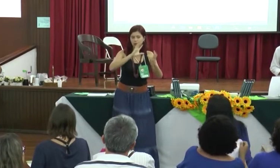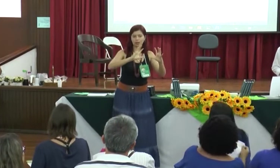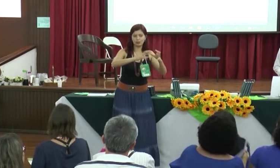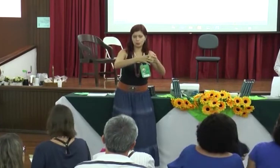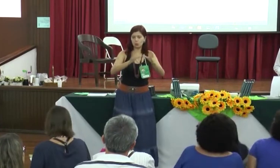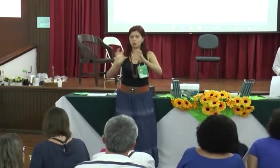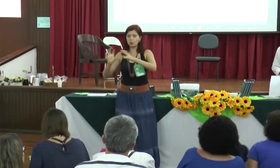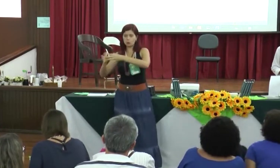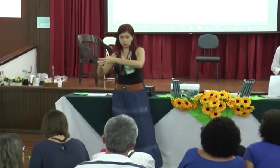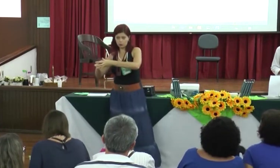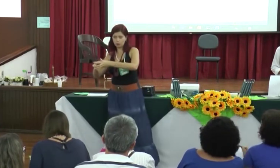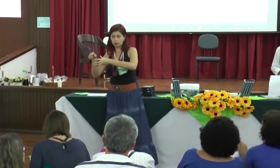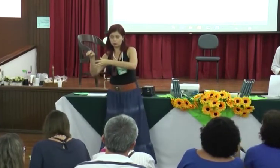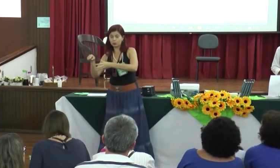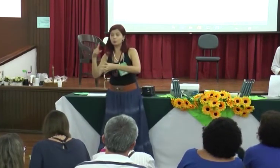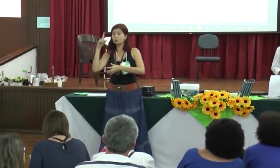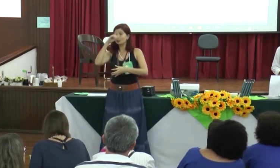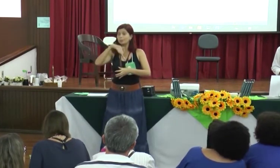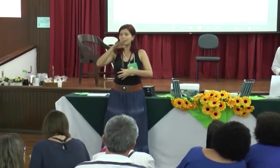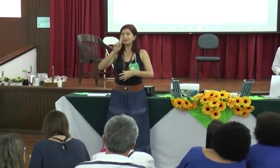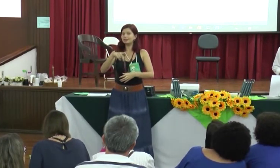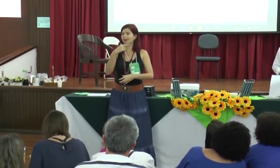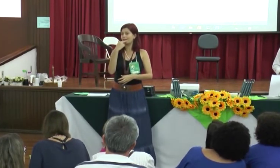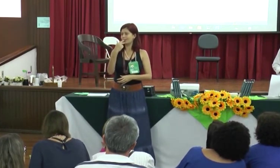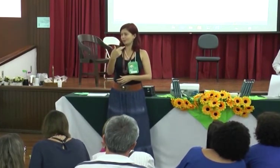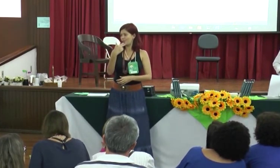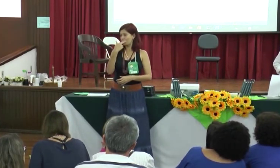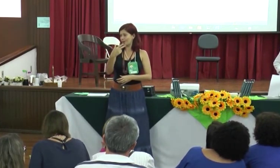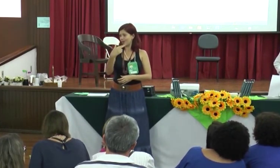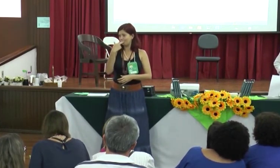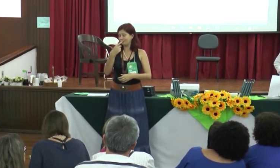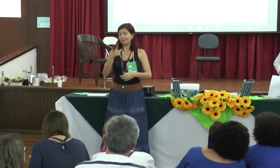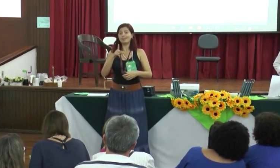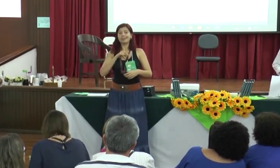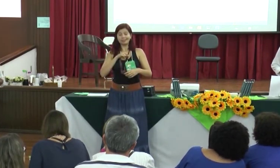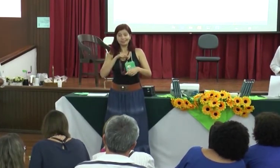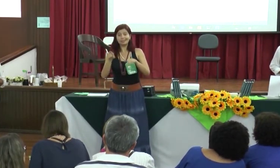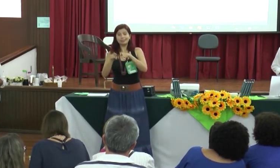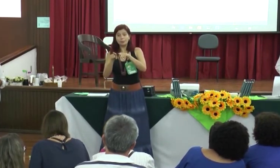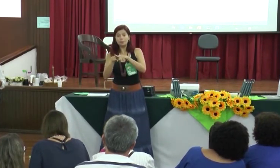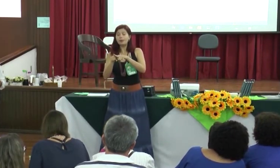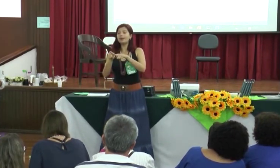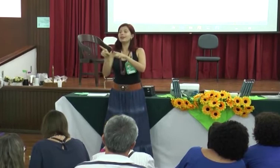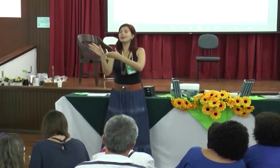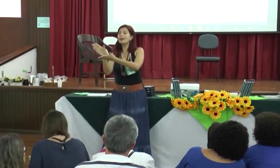Bom, eu vou explicar como foi difícil, qual a dificuldade que a gente teve.